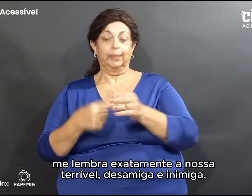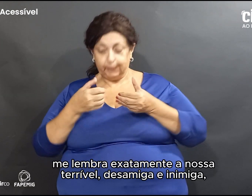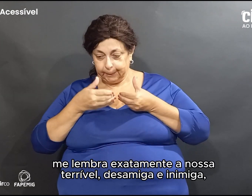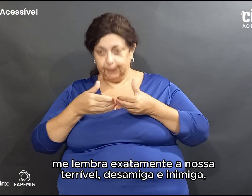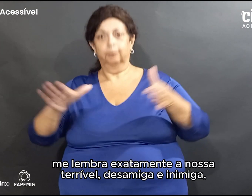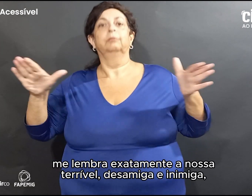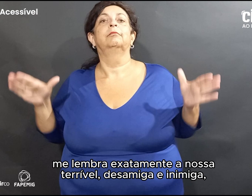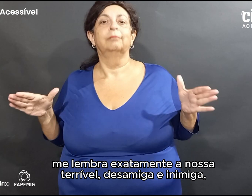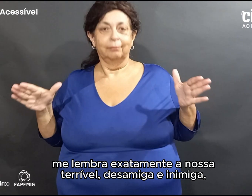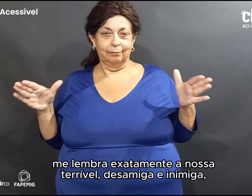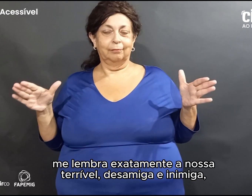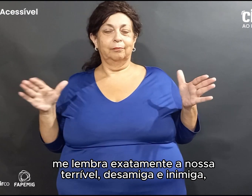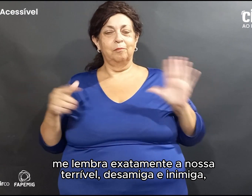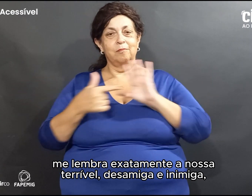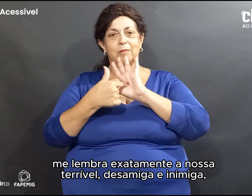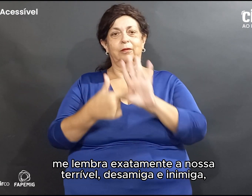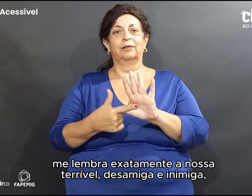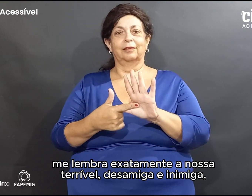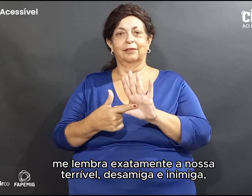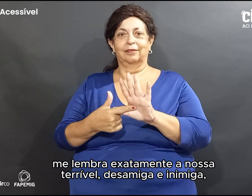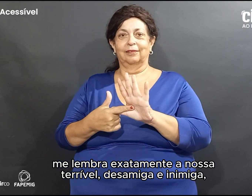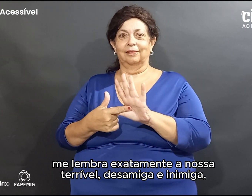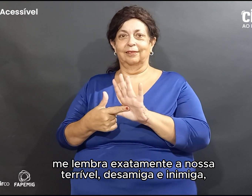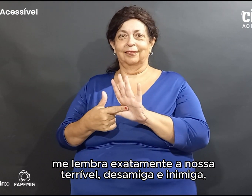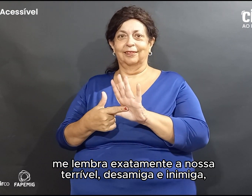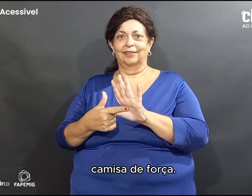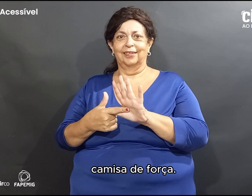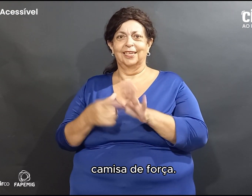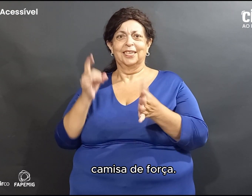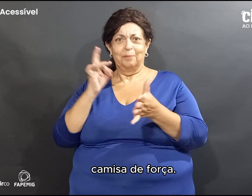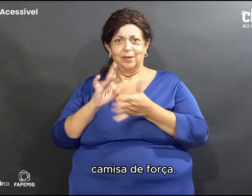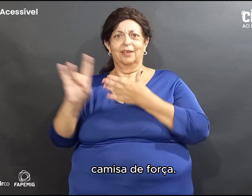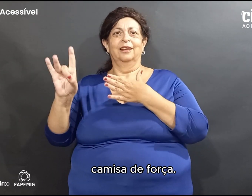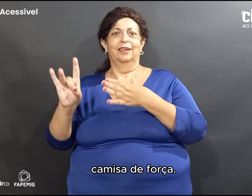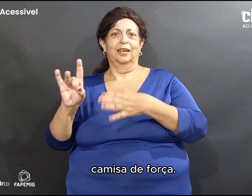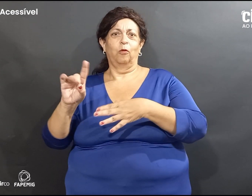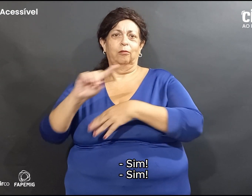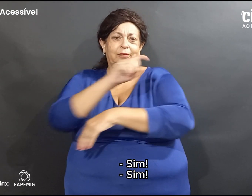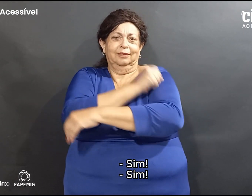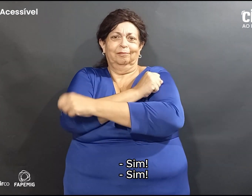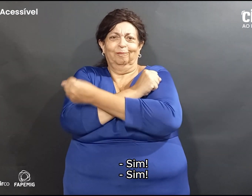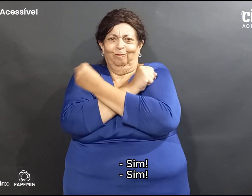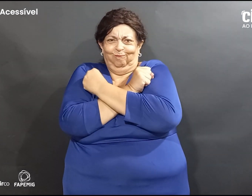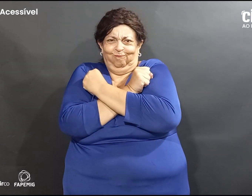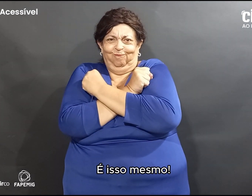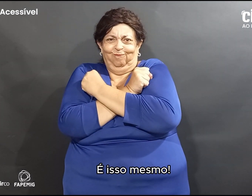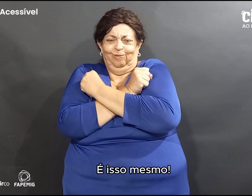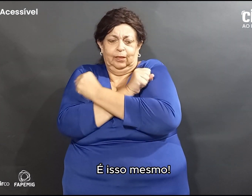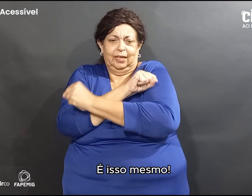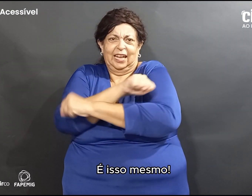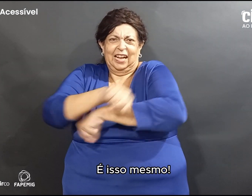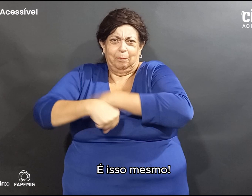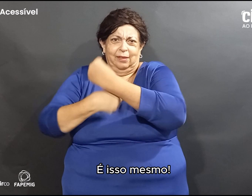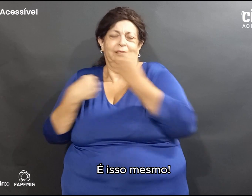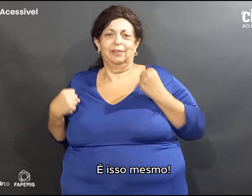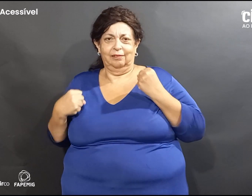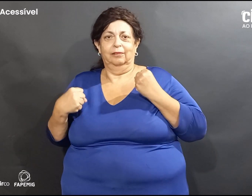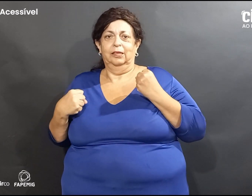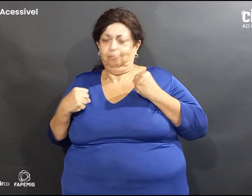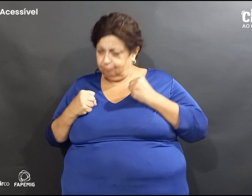nossa terrível desamiga, inimiga, camisa de força, né? Sim. Sim. É isso mesmo.